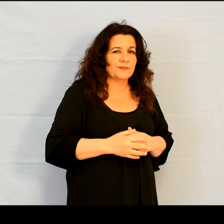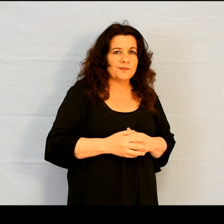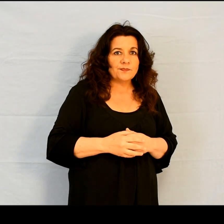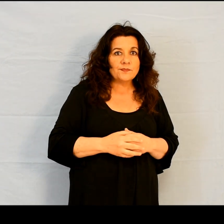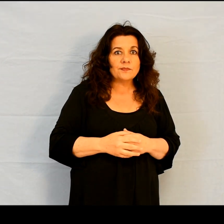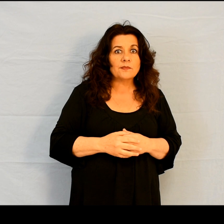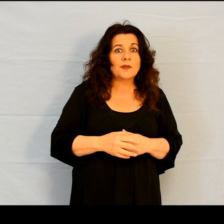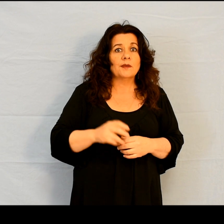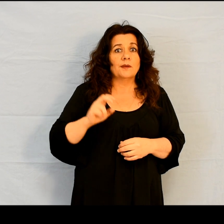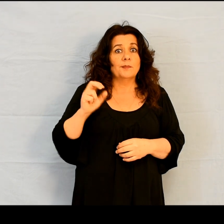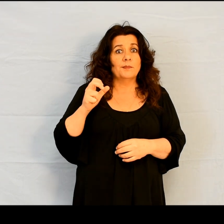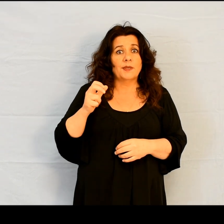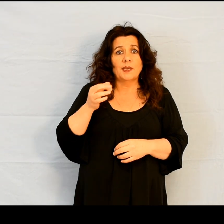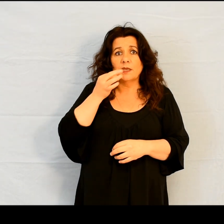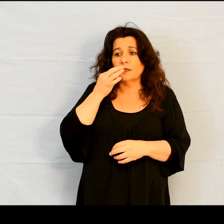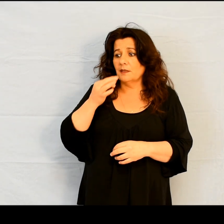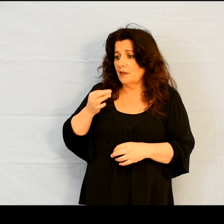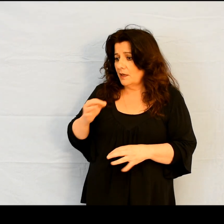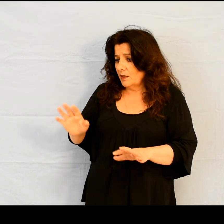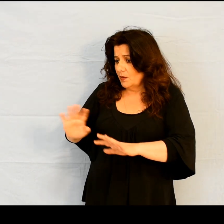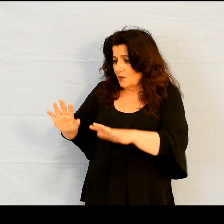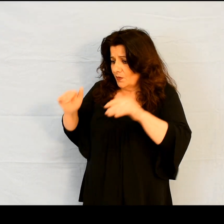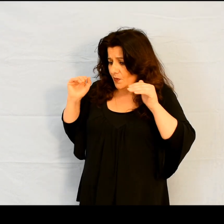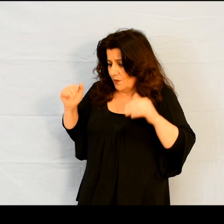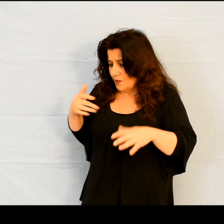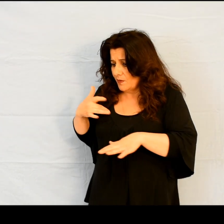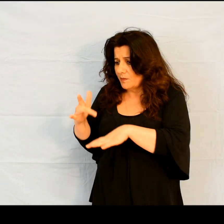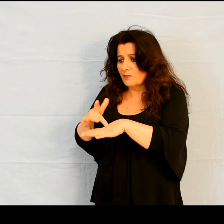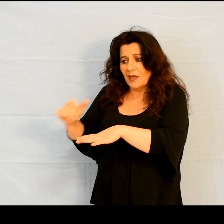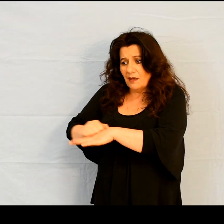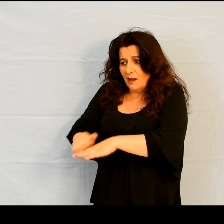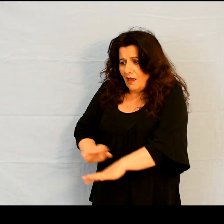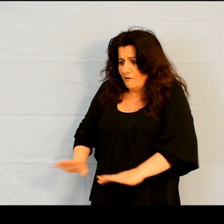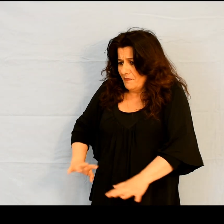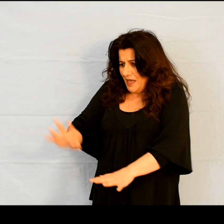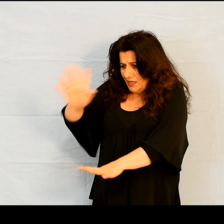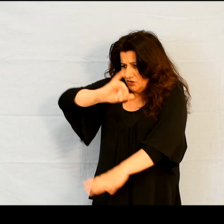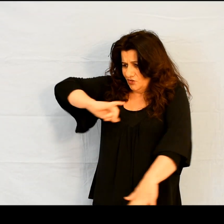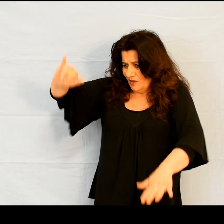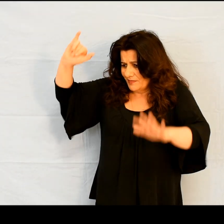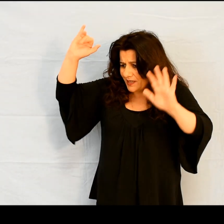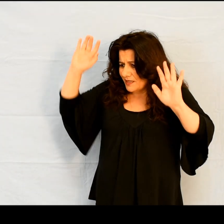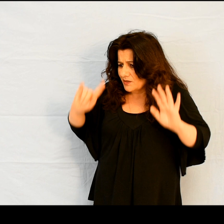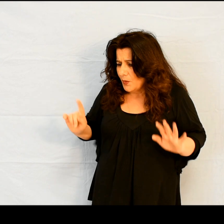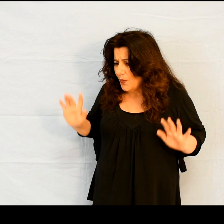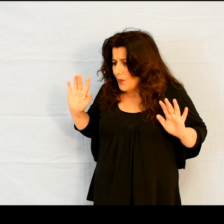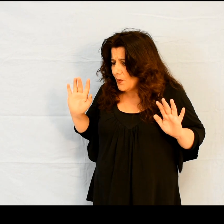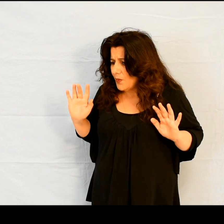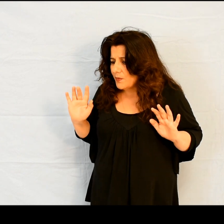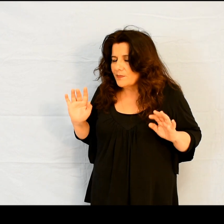Pierre lui dit : « Tu ne me laveras pas les pieds. Non, jamais. » Jésus lui